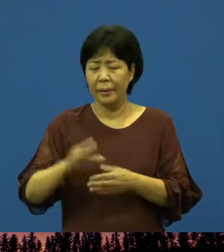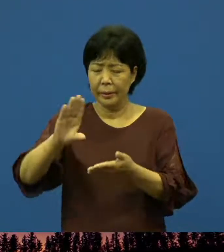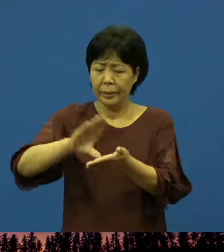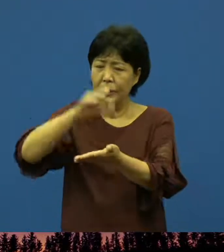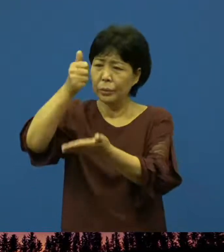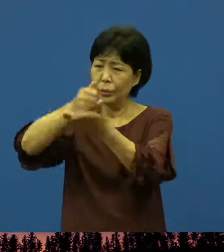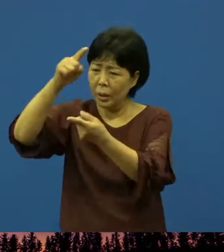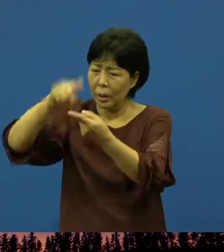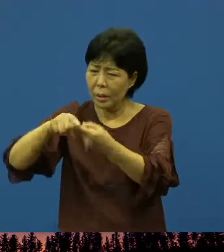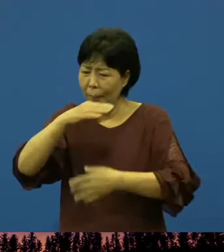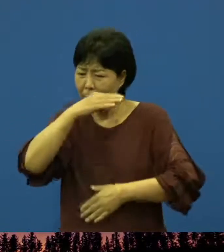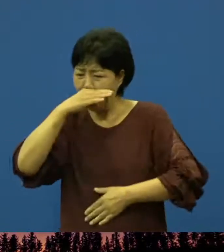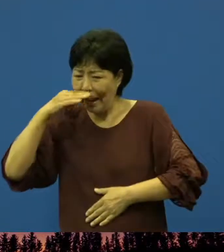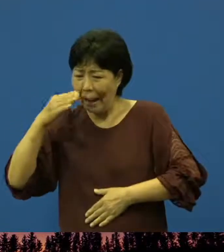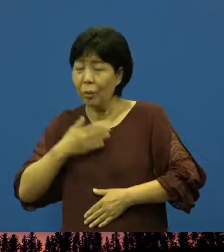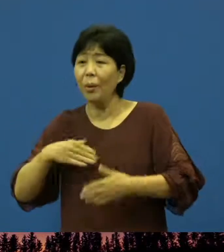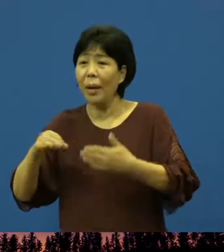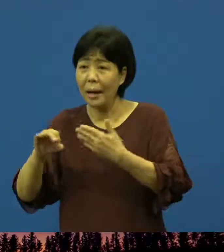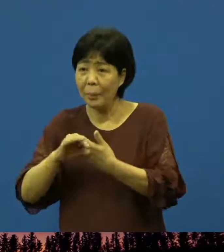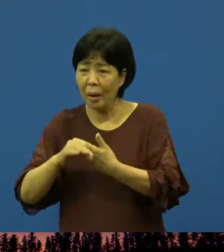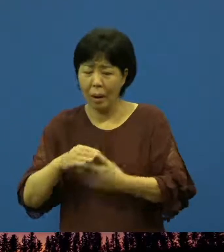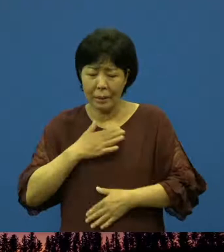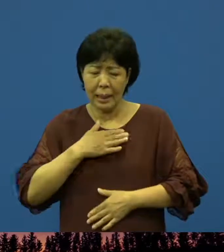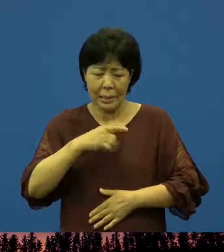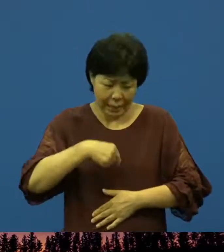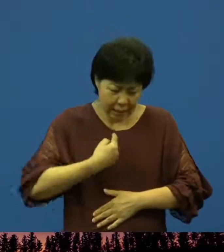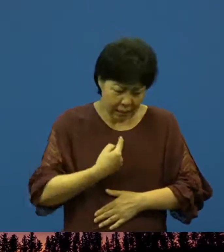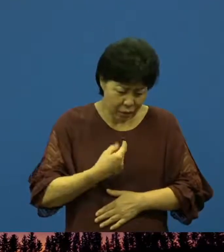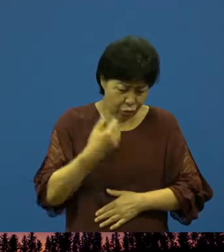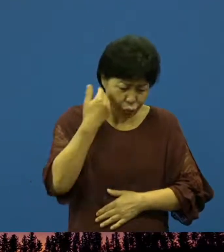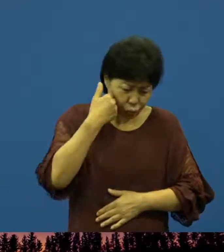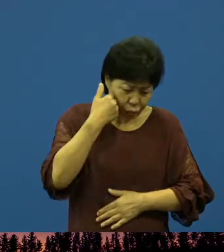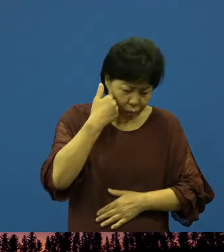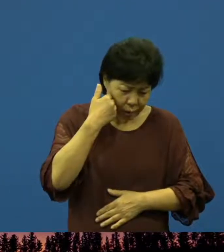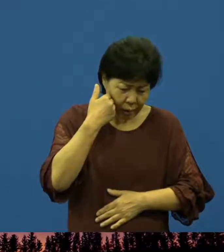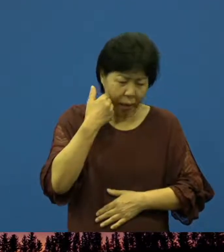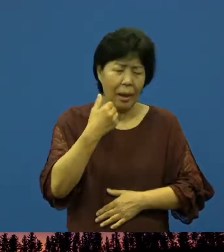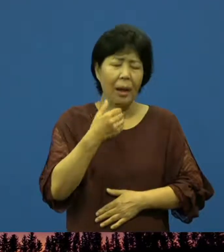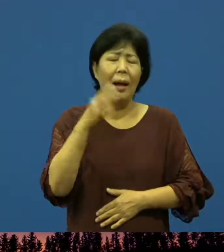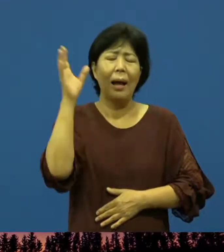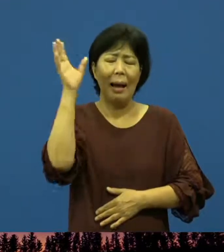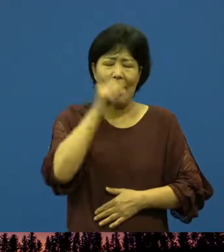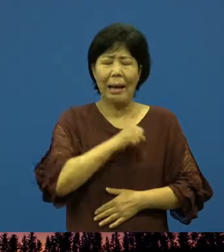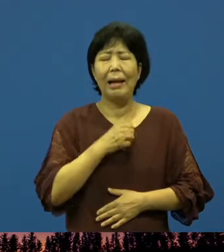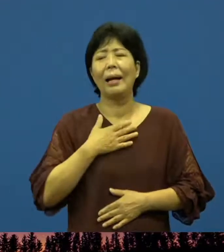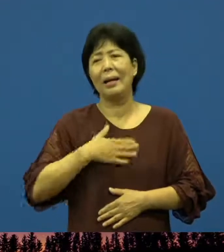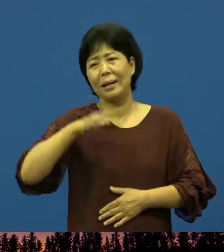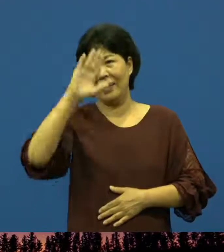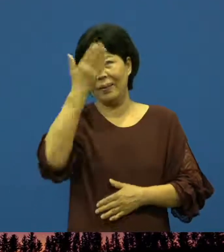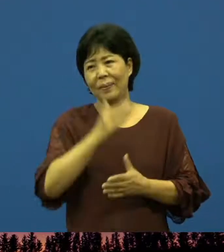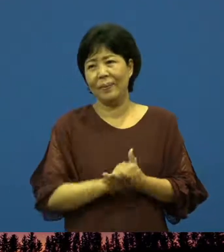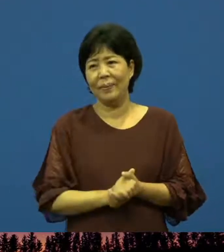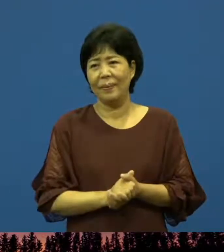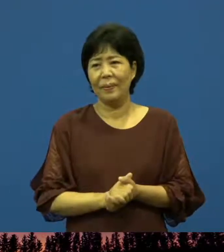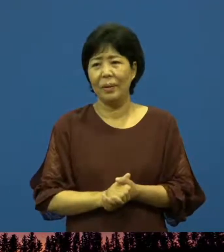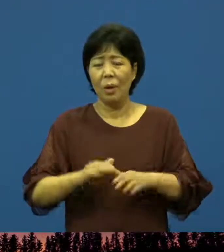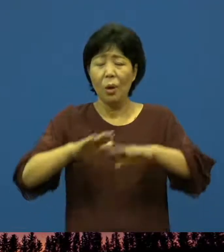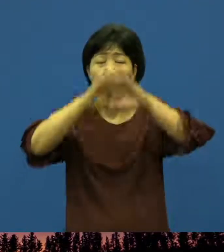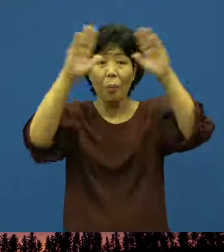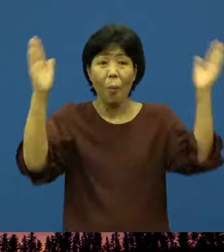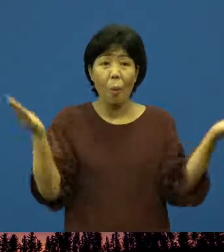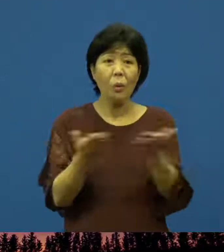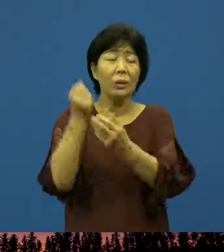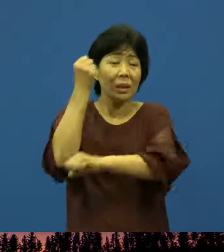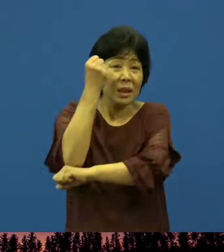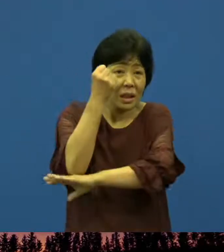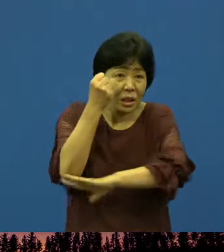되고 내가 무엇을 해야 되는지 내가 어떻게 살아야 되는지를 알게 되는 것입니다. 그래서 모든 것은 그리스도로부터 시작하고